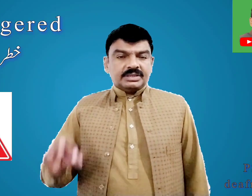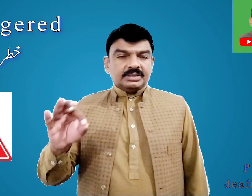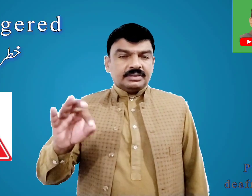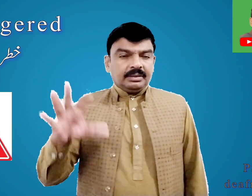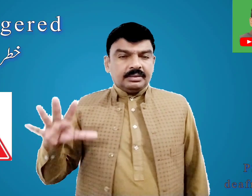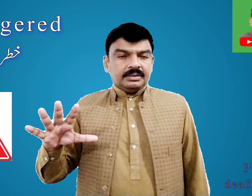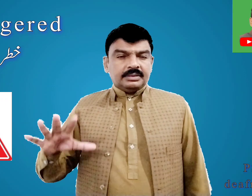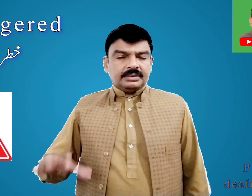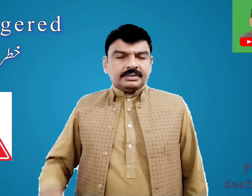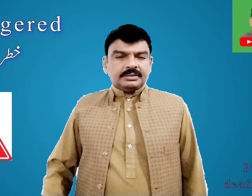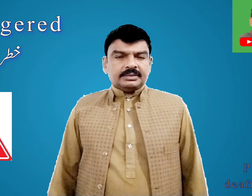dangered,